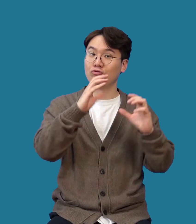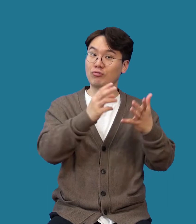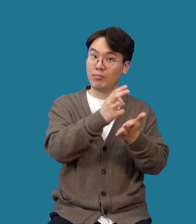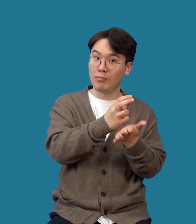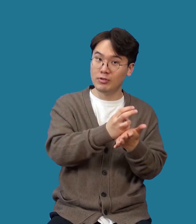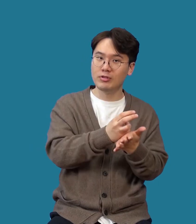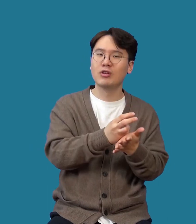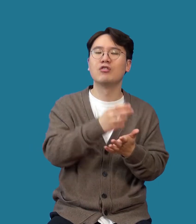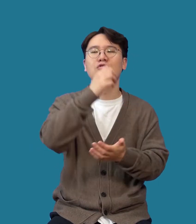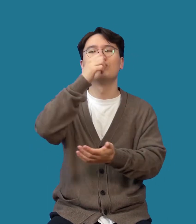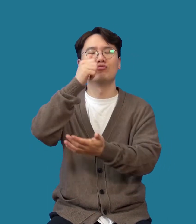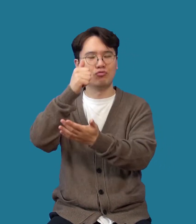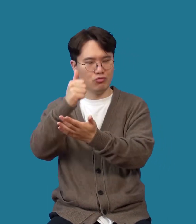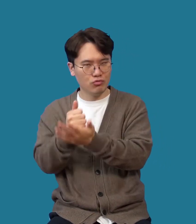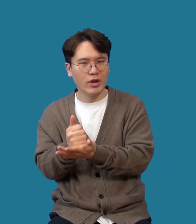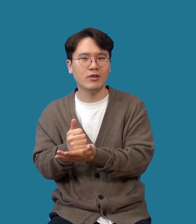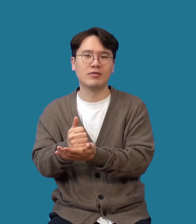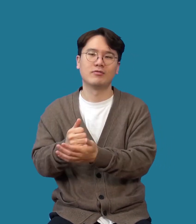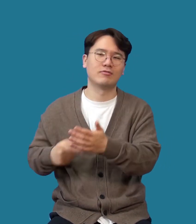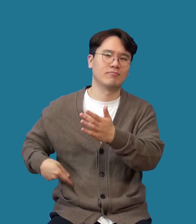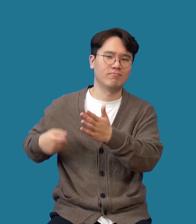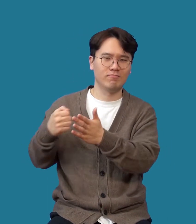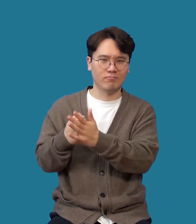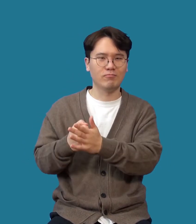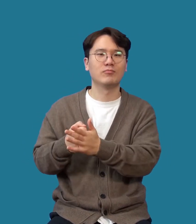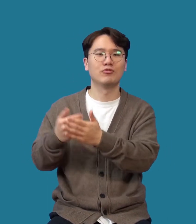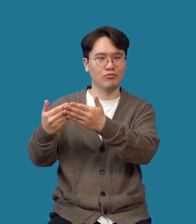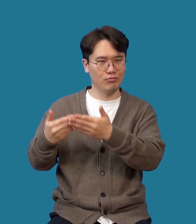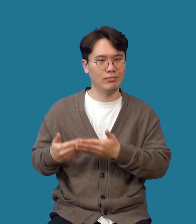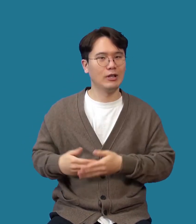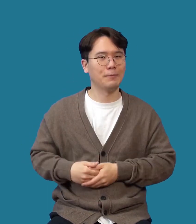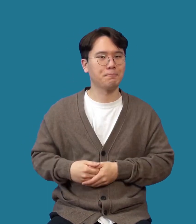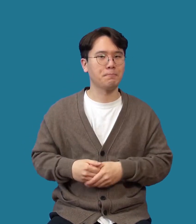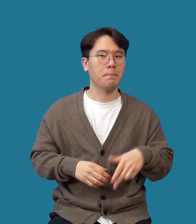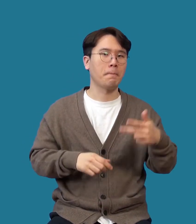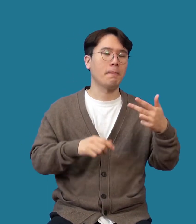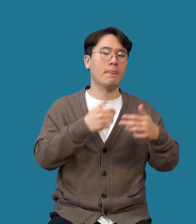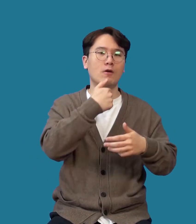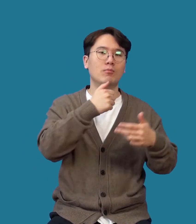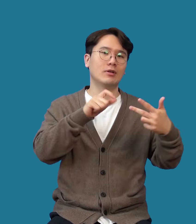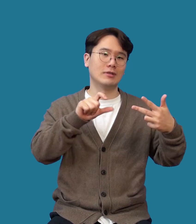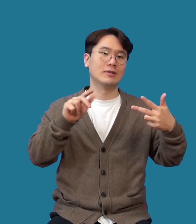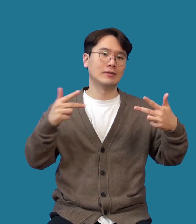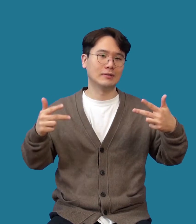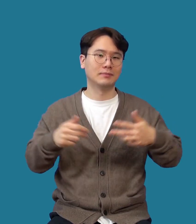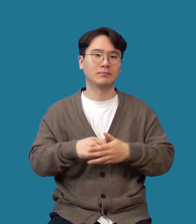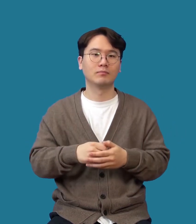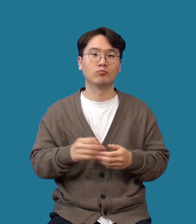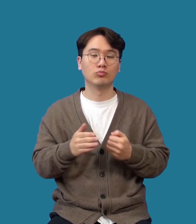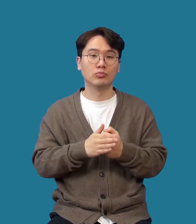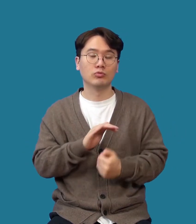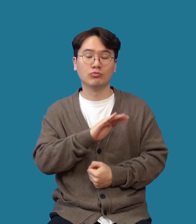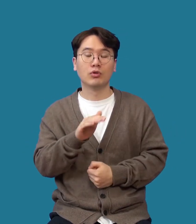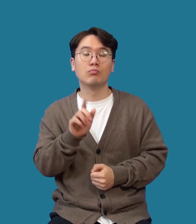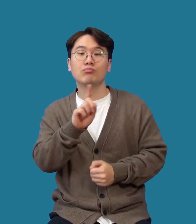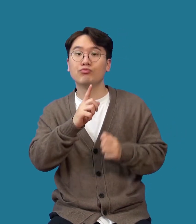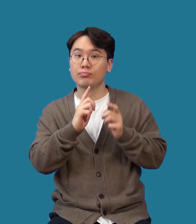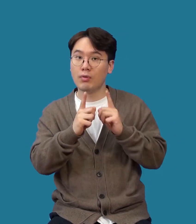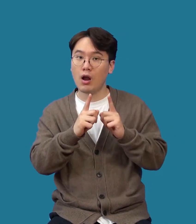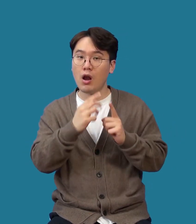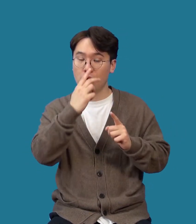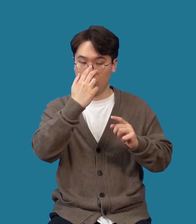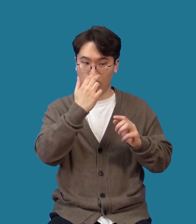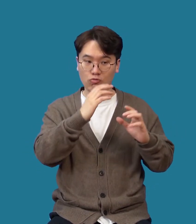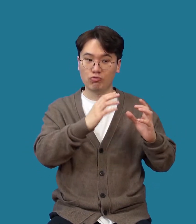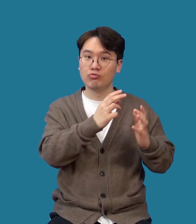줍니다. 7장 7절을 보면 그런즉 우리가 무슨 말을 하리요? 율법이 죄냐? 그럴 수 없느니라.